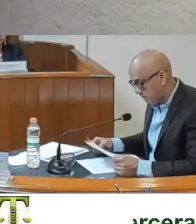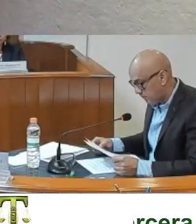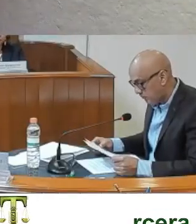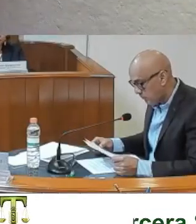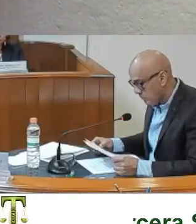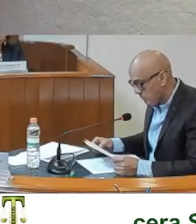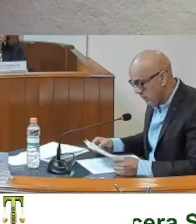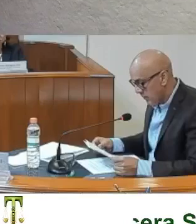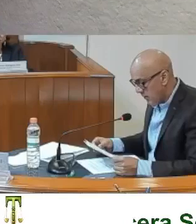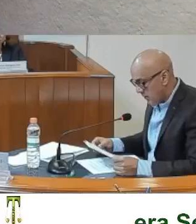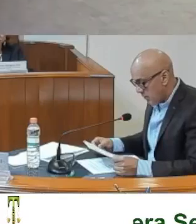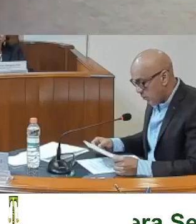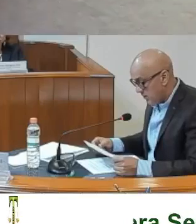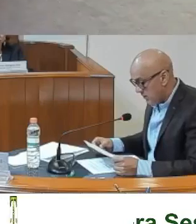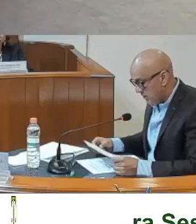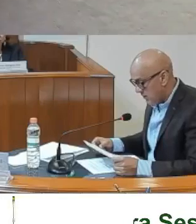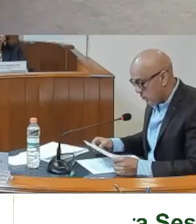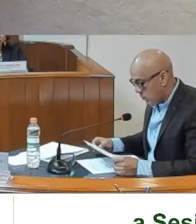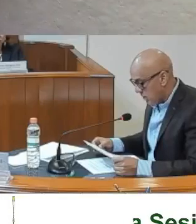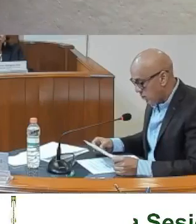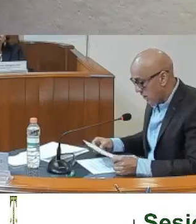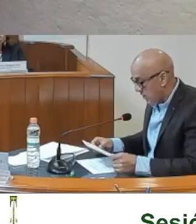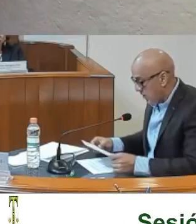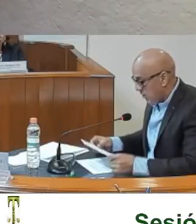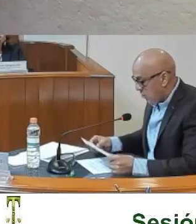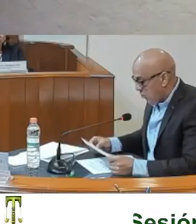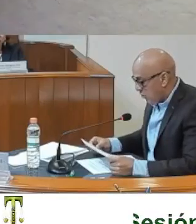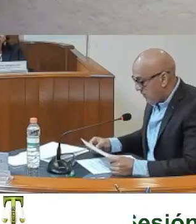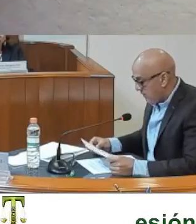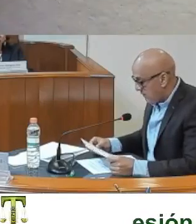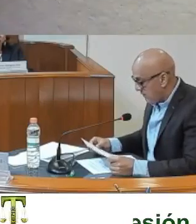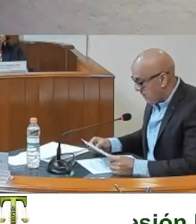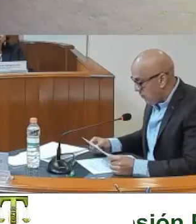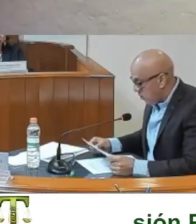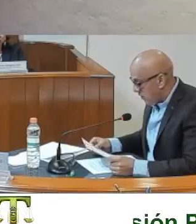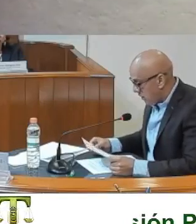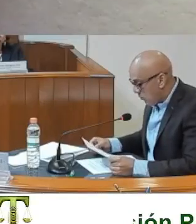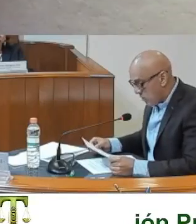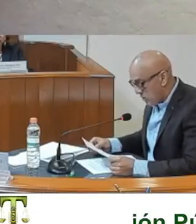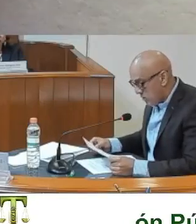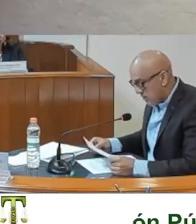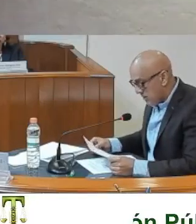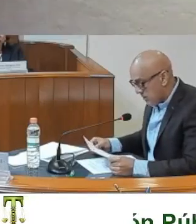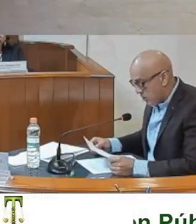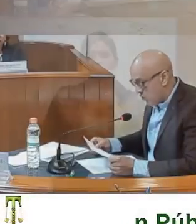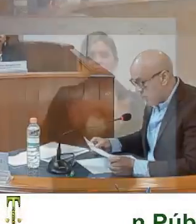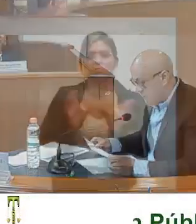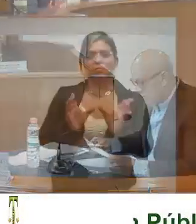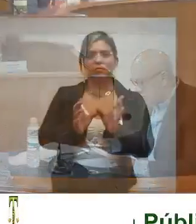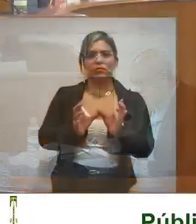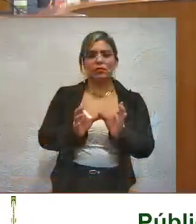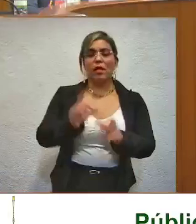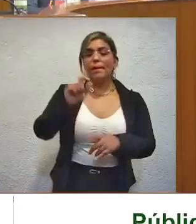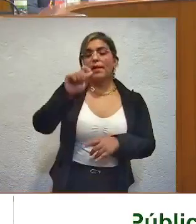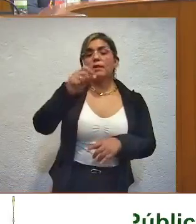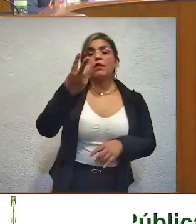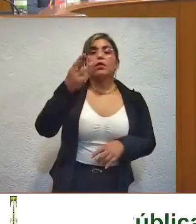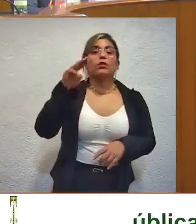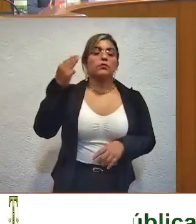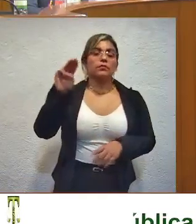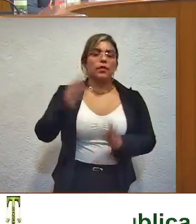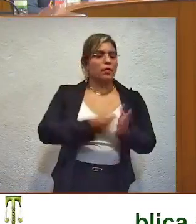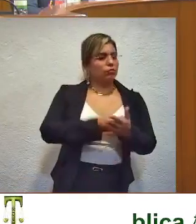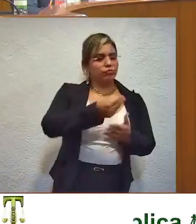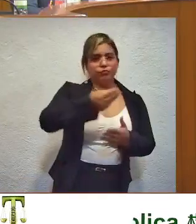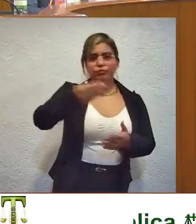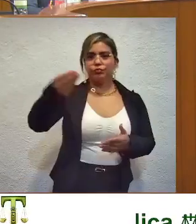2. Publicidad de la convocatoria. Como ya se ha citado, la convocatoria se emitió el 22 de mayo y se